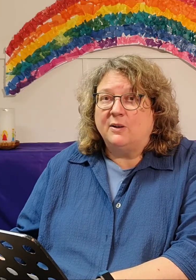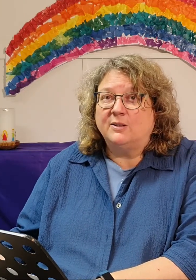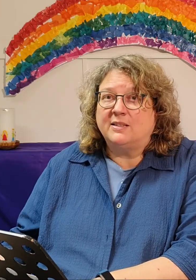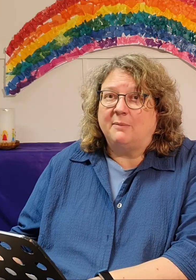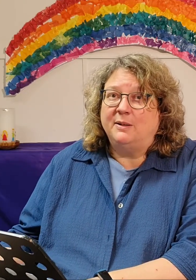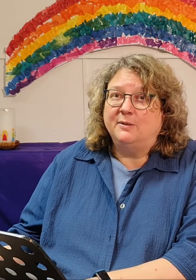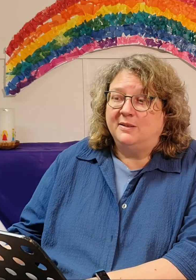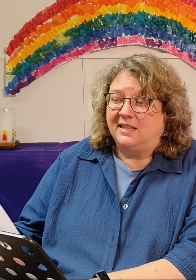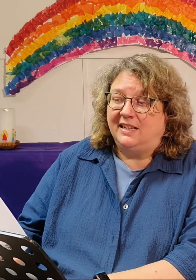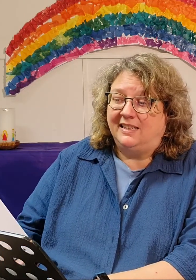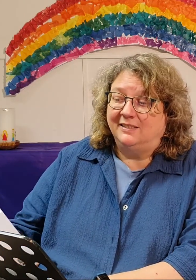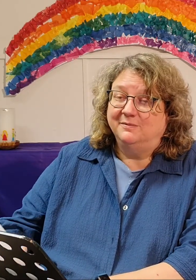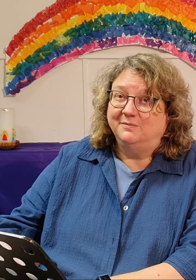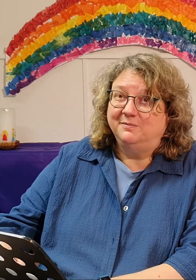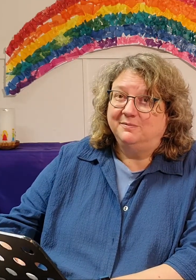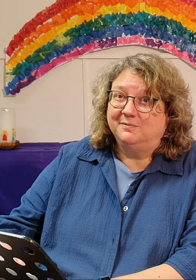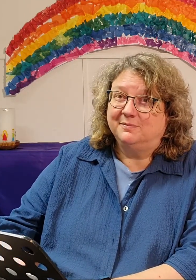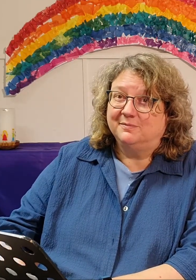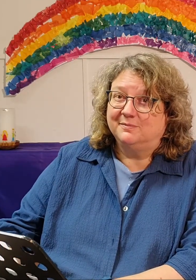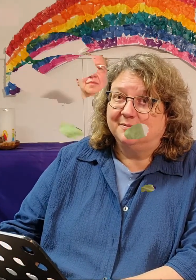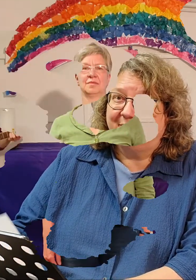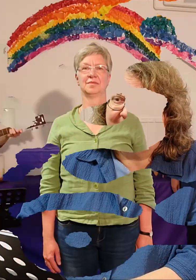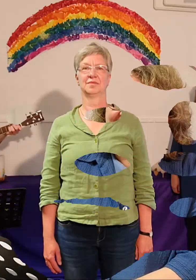Singen wir noch zusammen unser Lied.